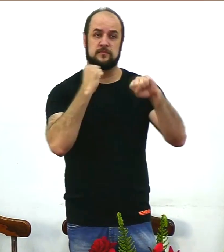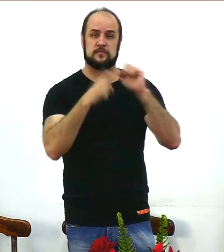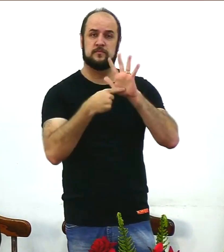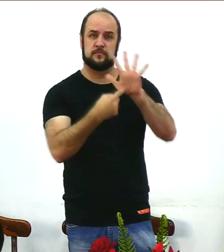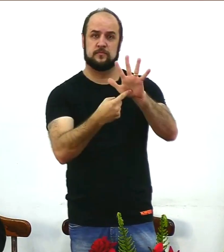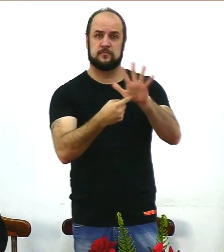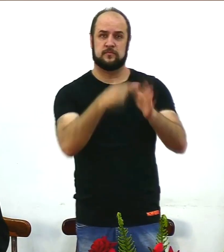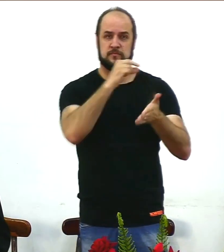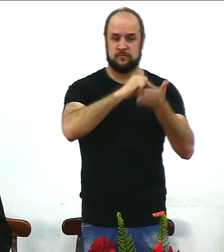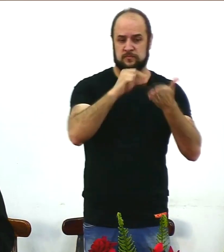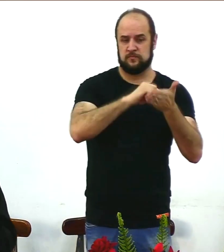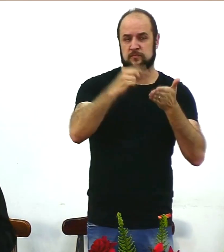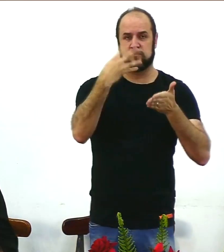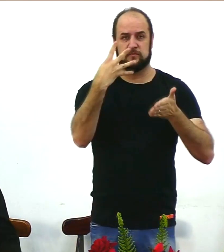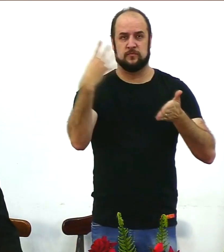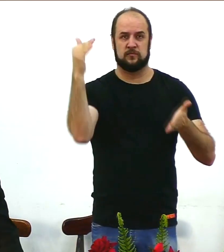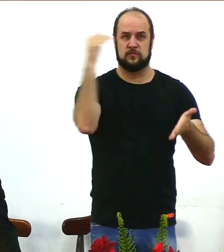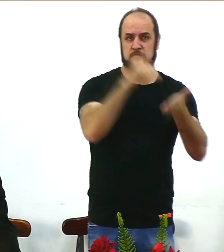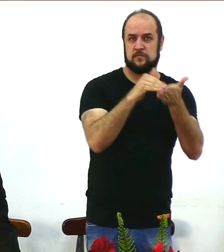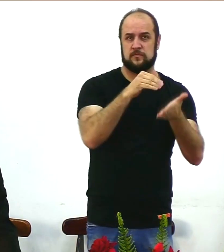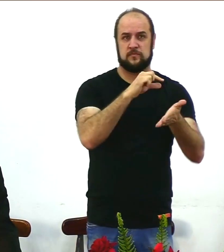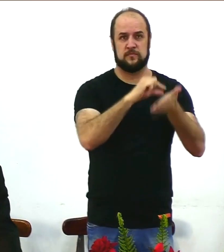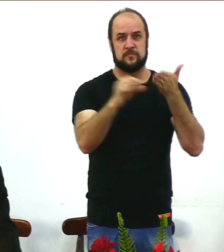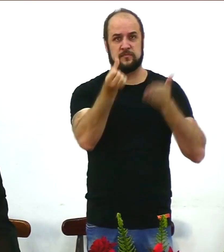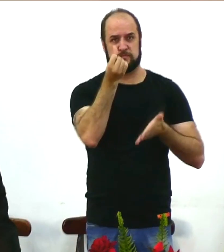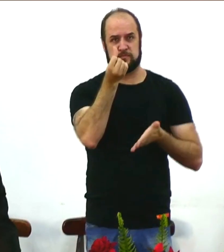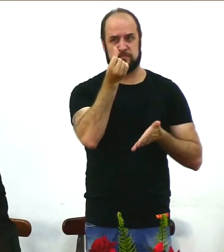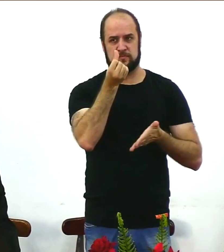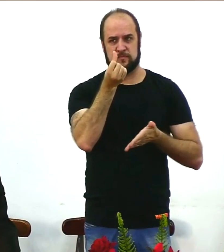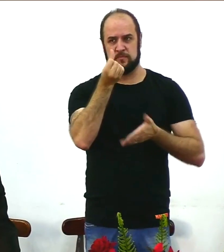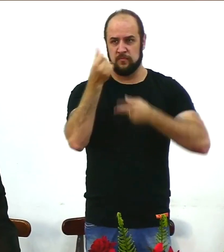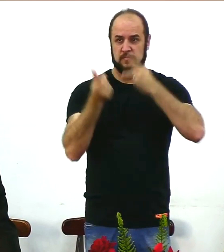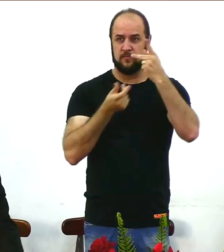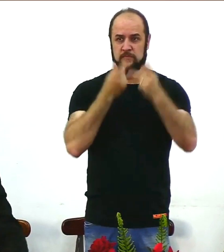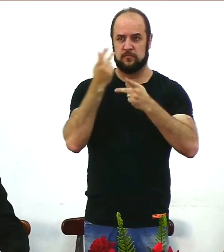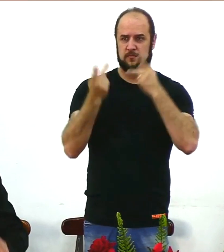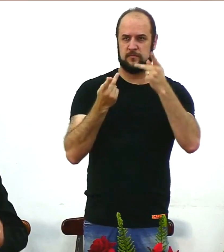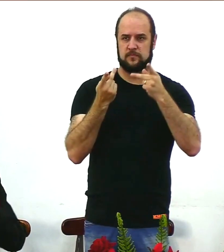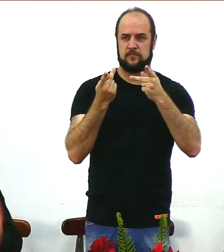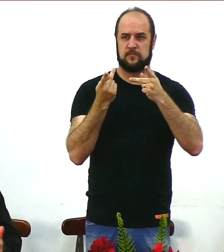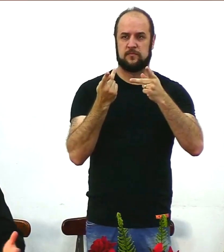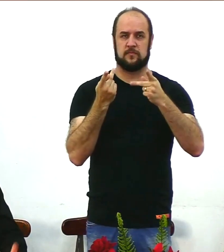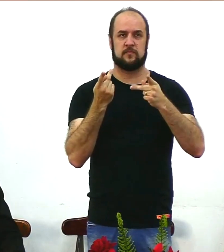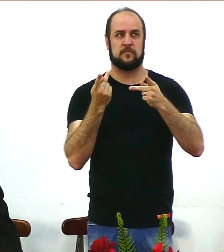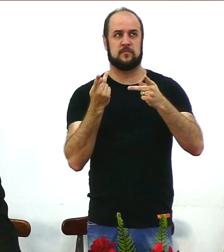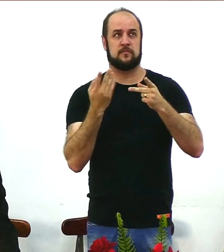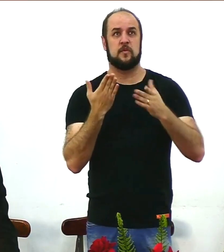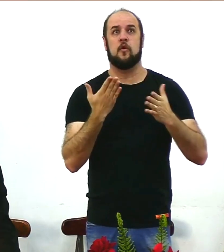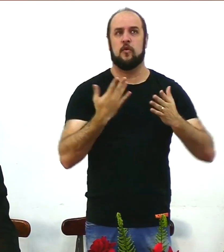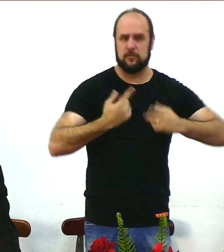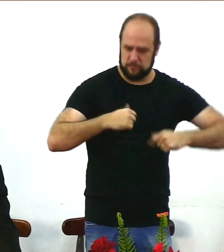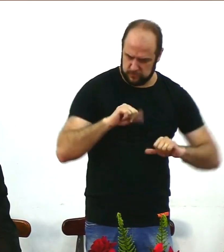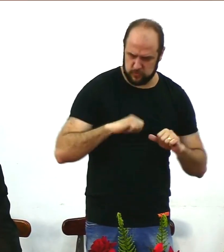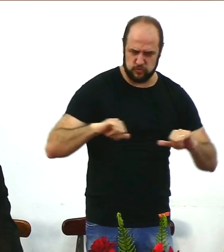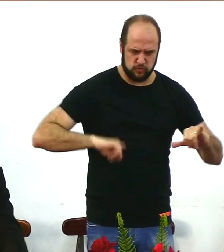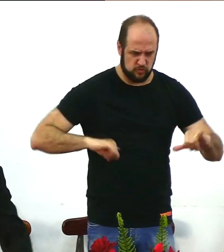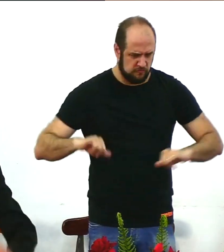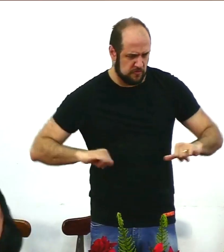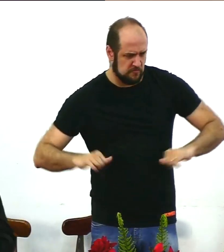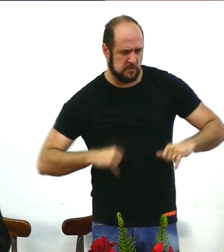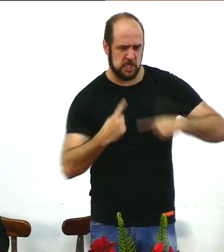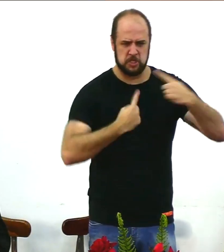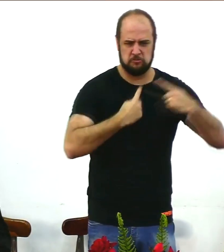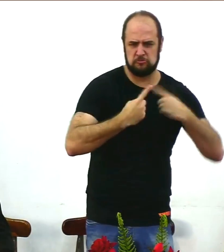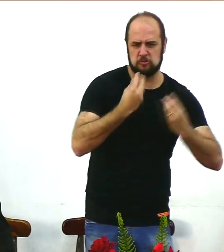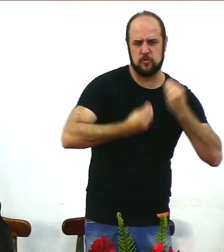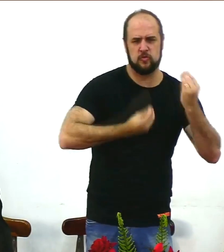poderiam mais viver aquilo que eles viveram. E tinham de perguntar: por que isso está